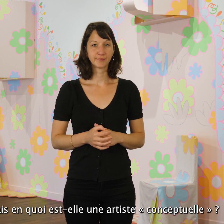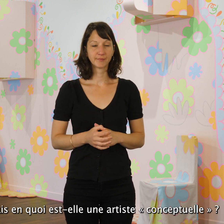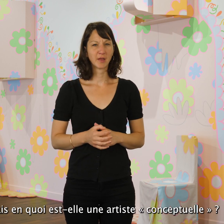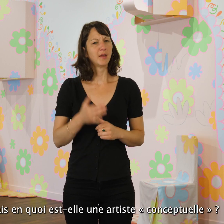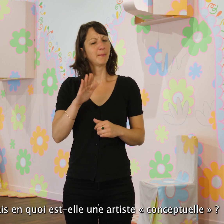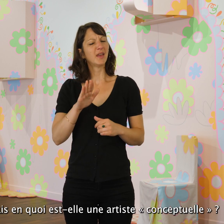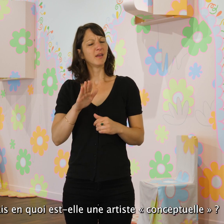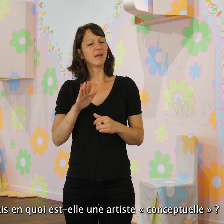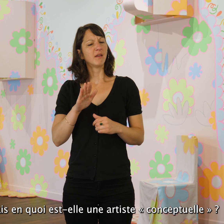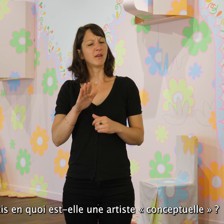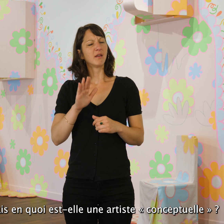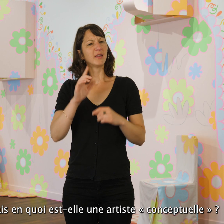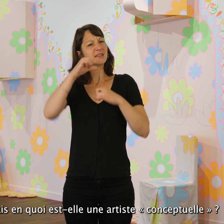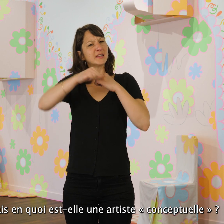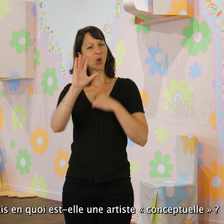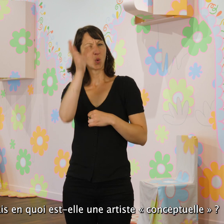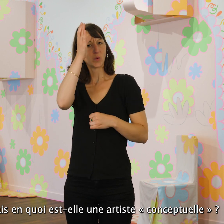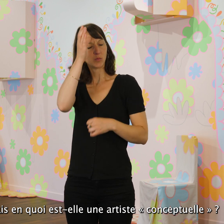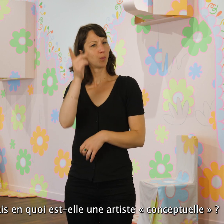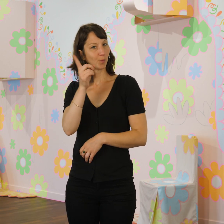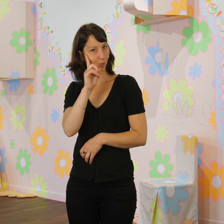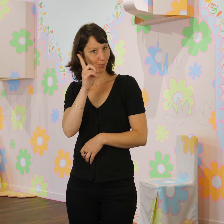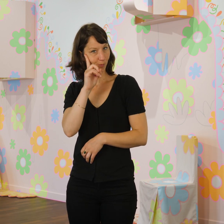Mais en quoi est-elle une artiste conceptuelle ?